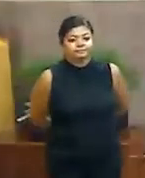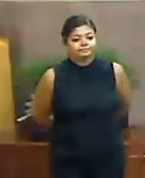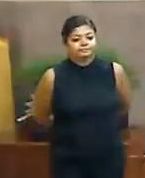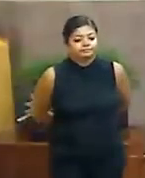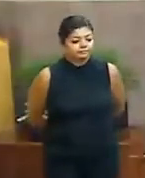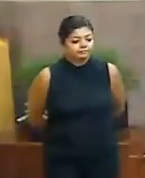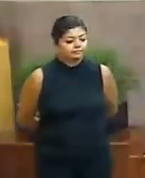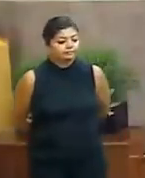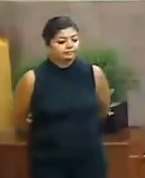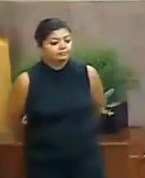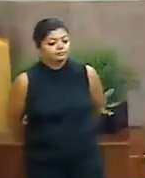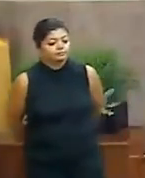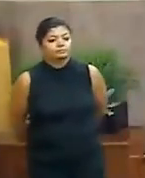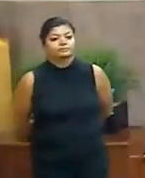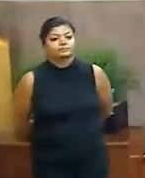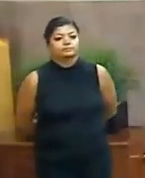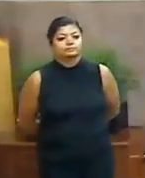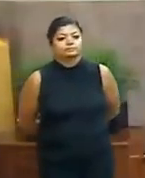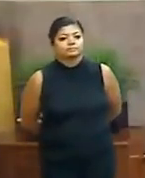pero